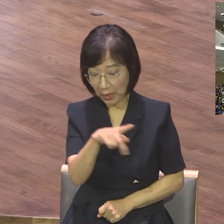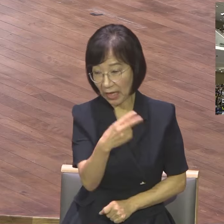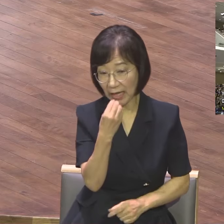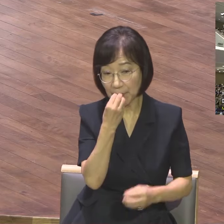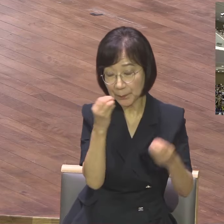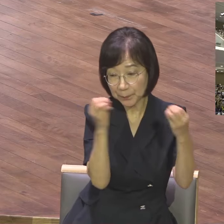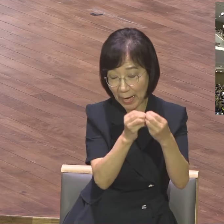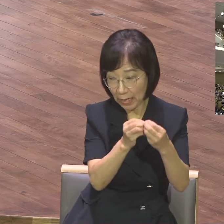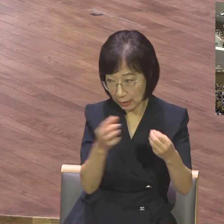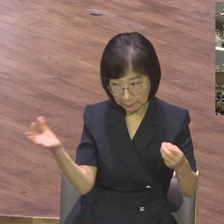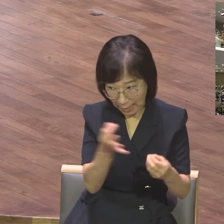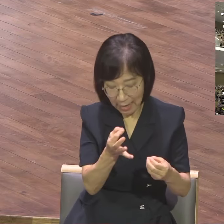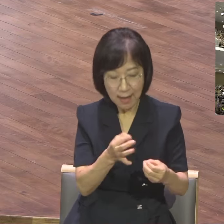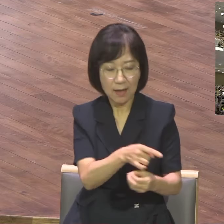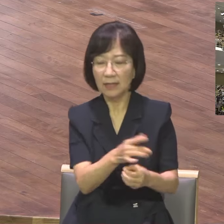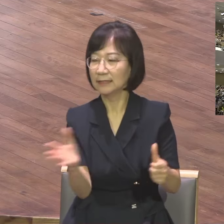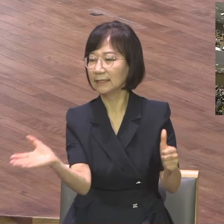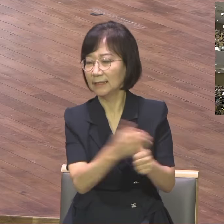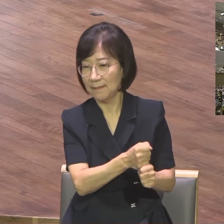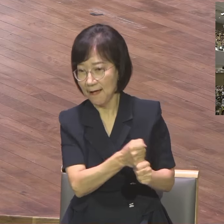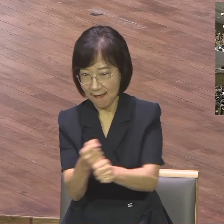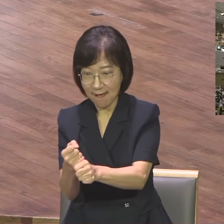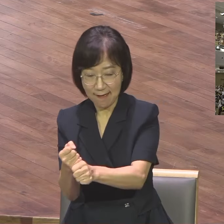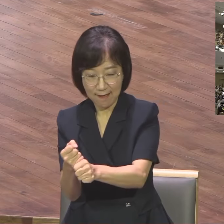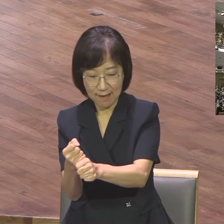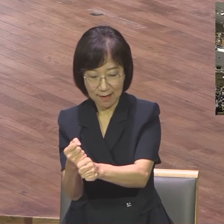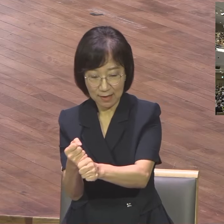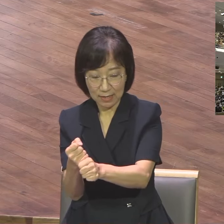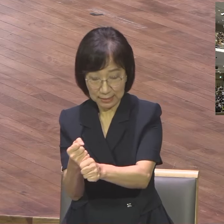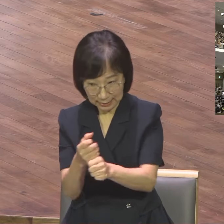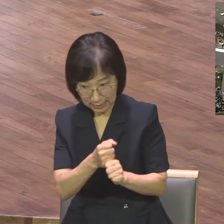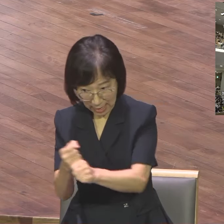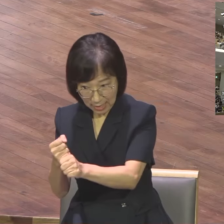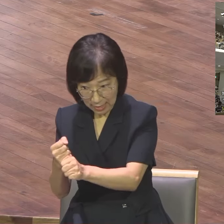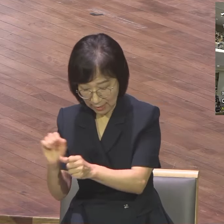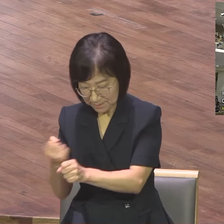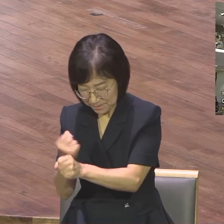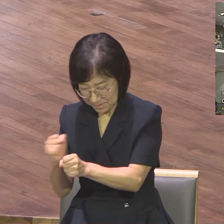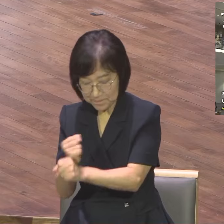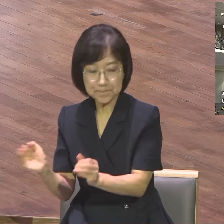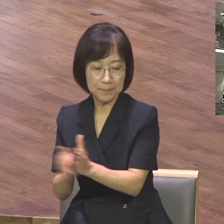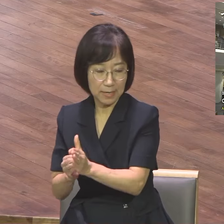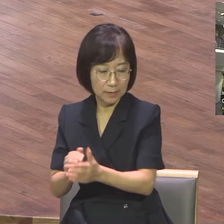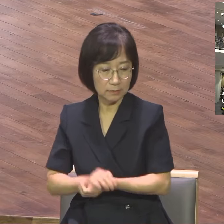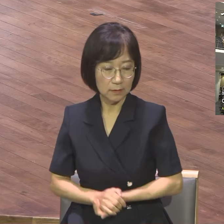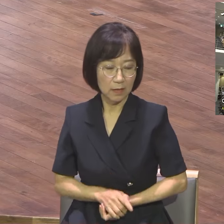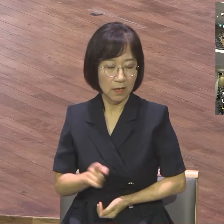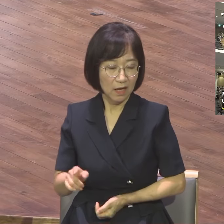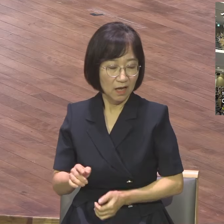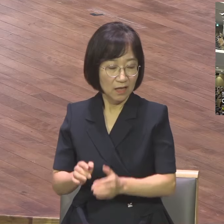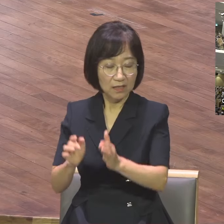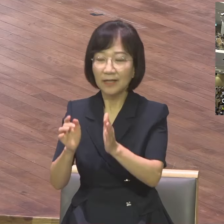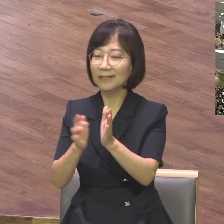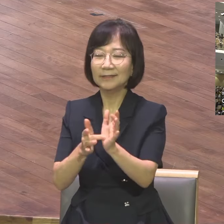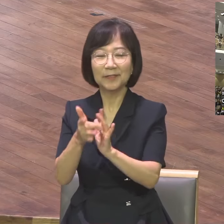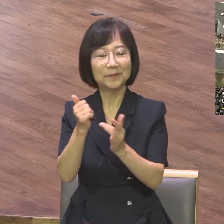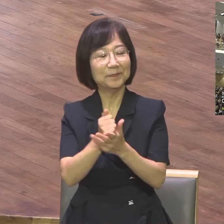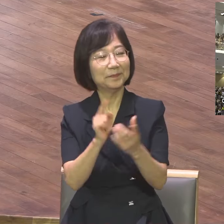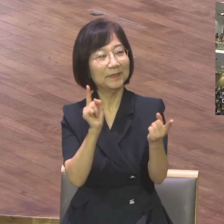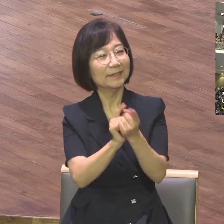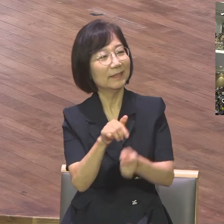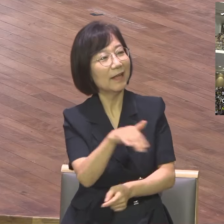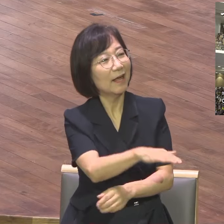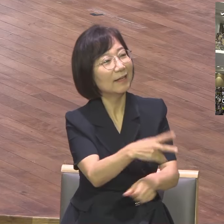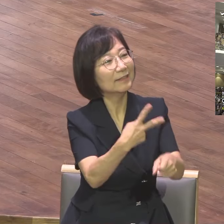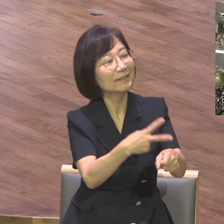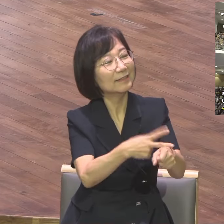입맞추는 자가 그이니 그를 잡아 단단히 끌어가라고 하였는지라. 이에 와서 곧 예수께 나와